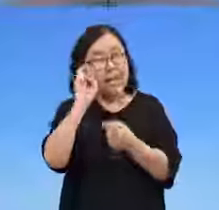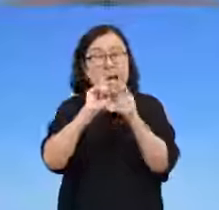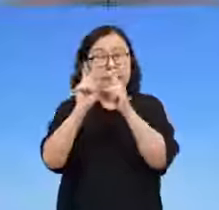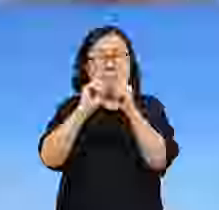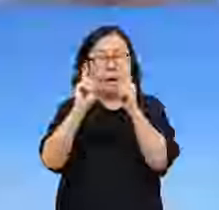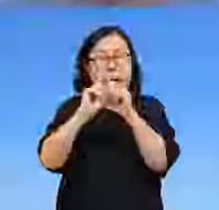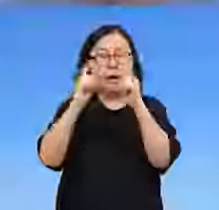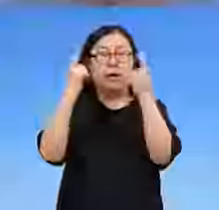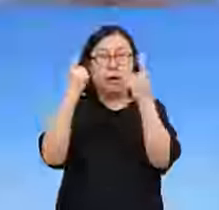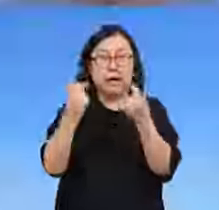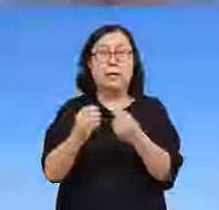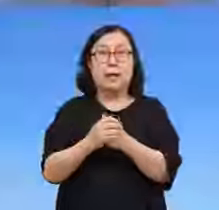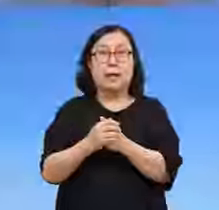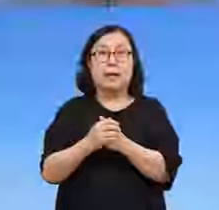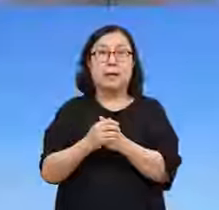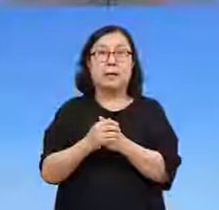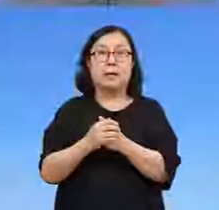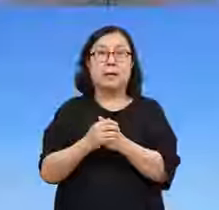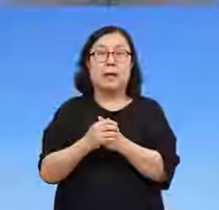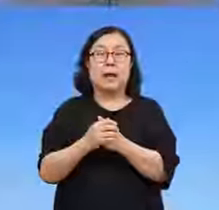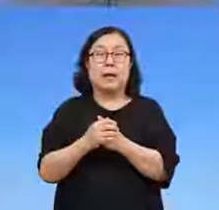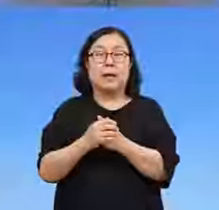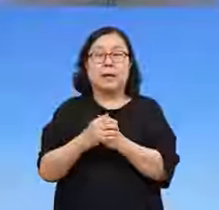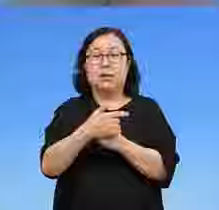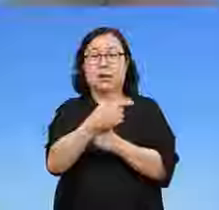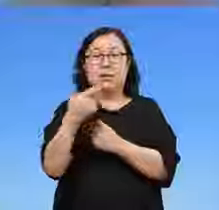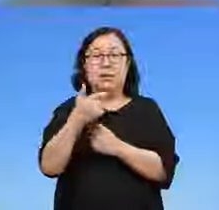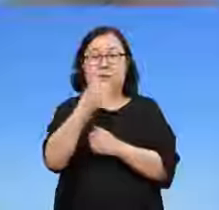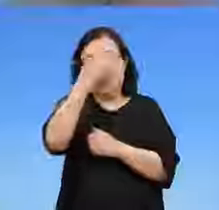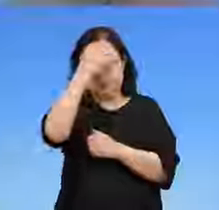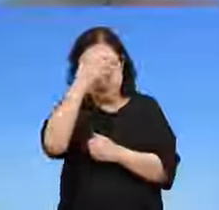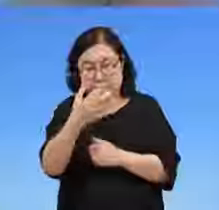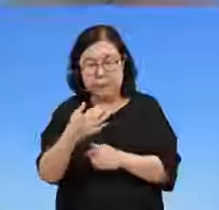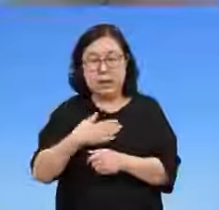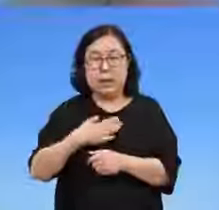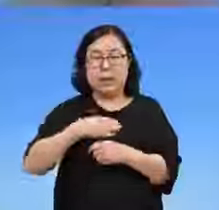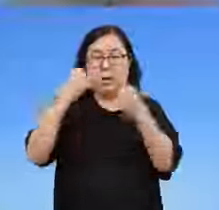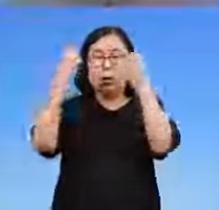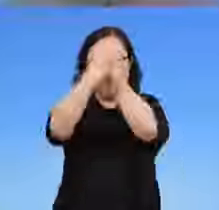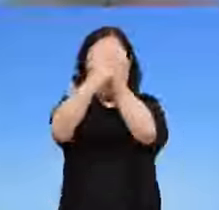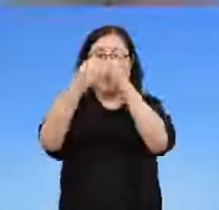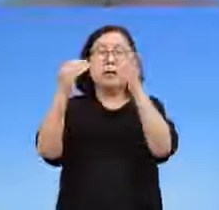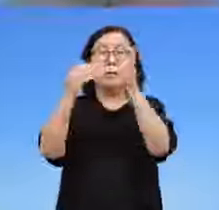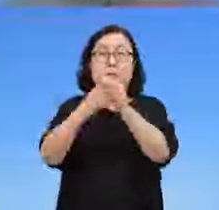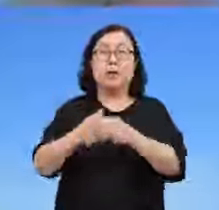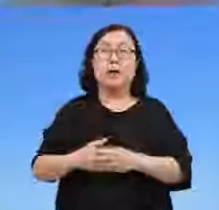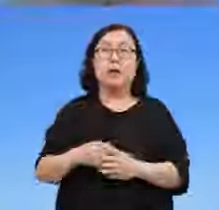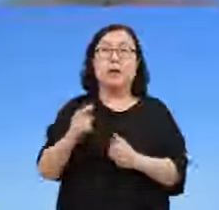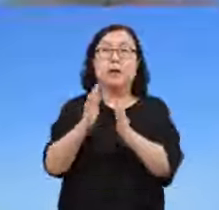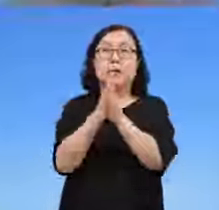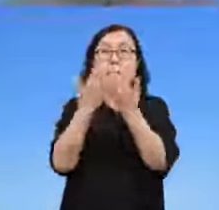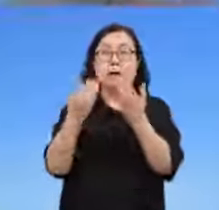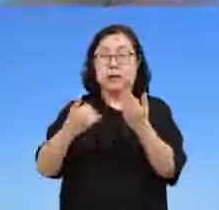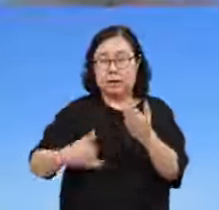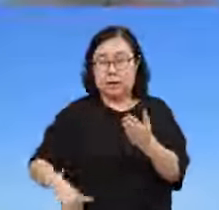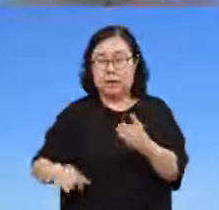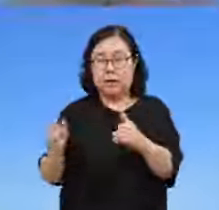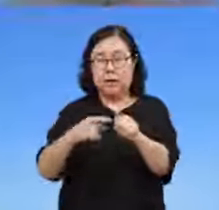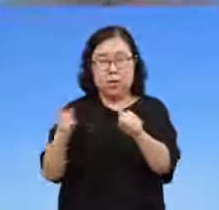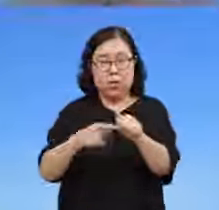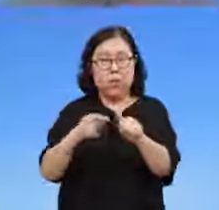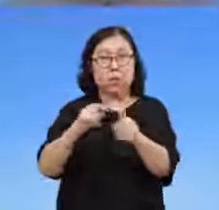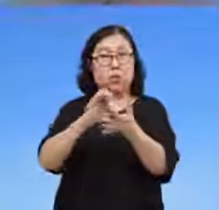좀 렁뚱땅 넘어갔나 보다. 제가 공개적으로 저자에게 사과합니다. 완전 오해예요. 이 책은